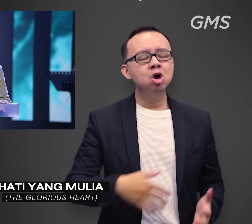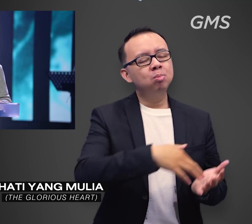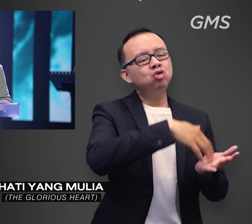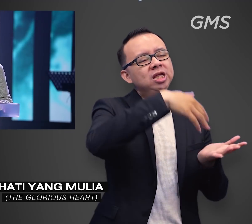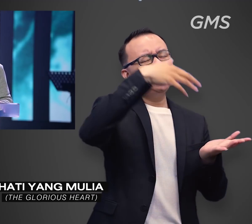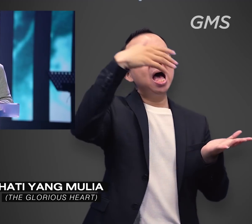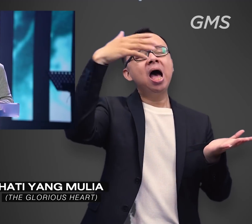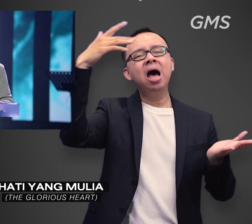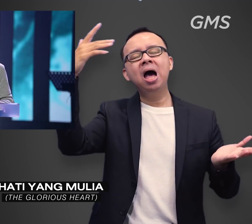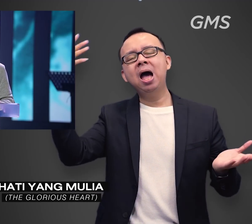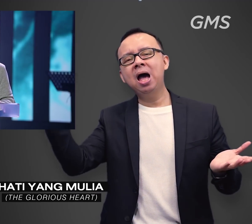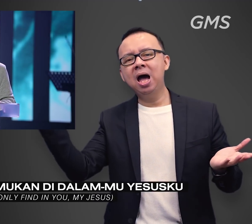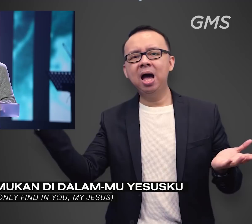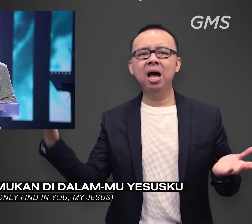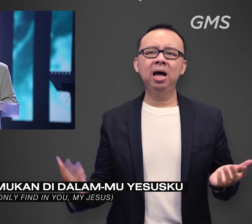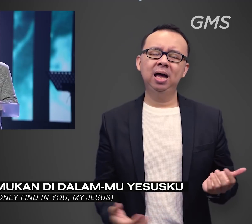mulia.